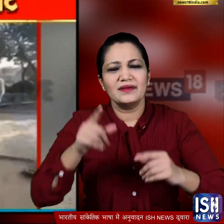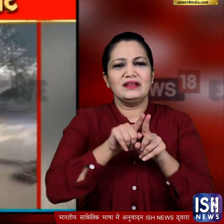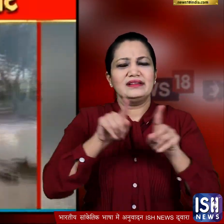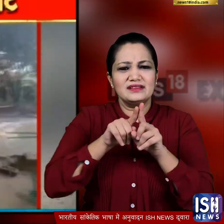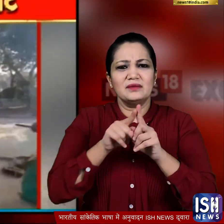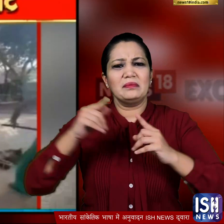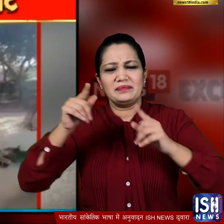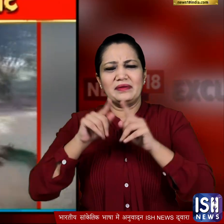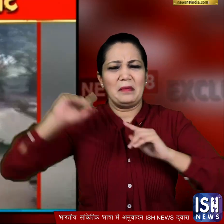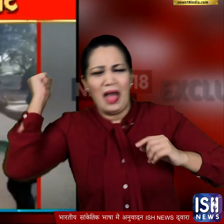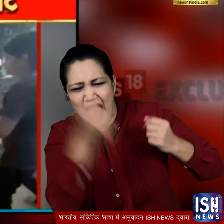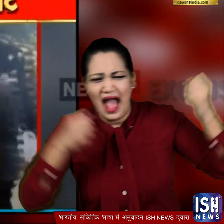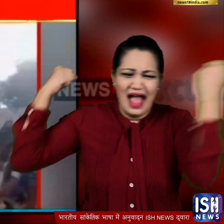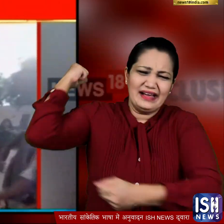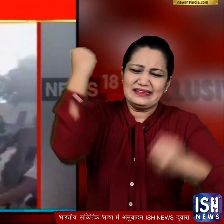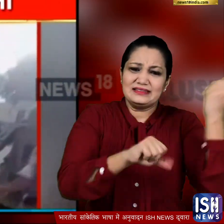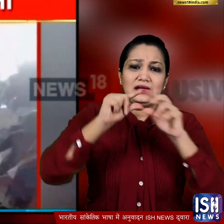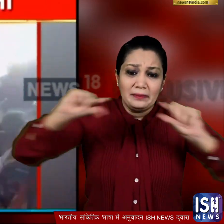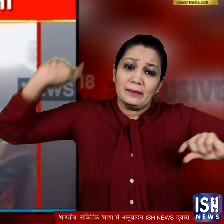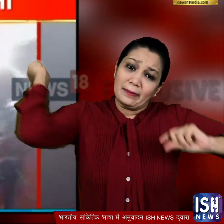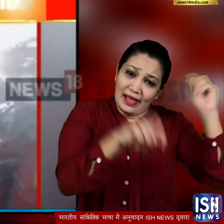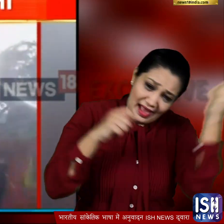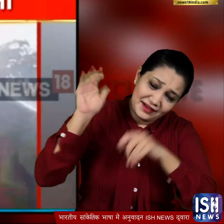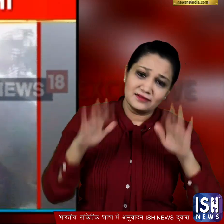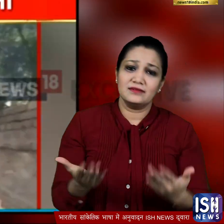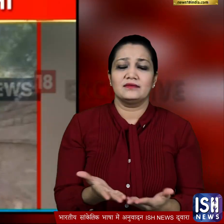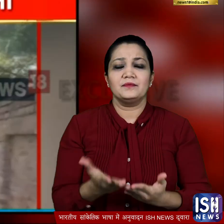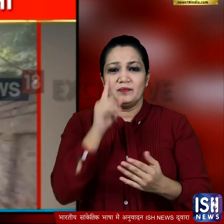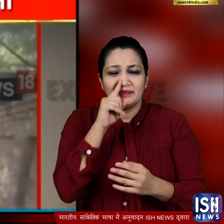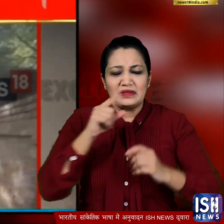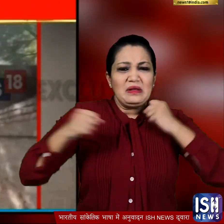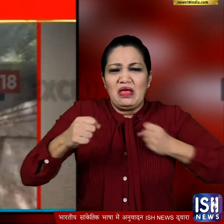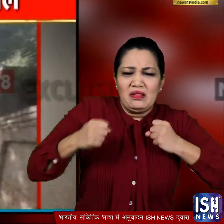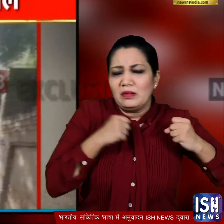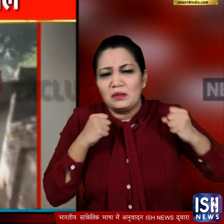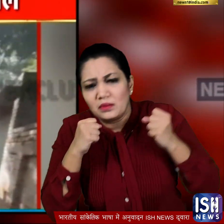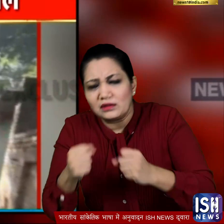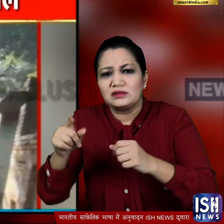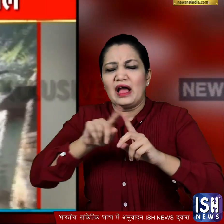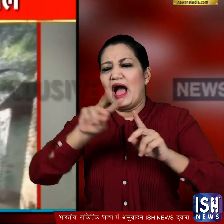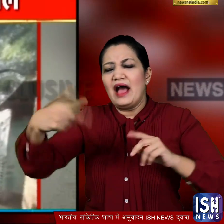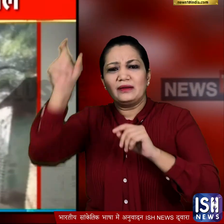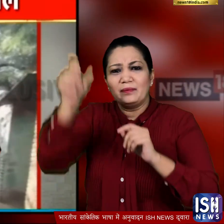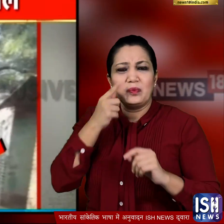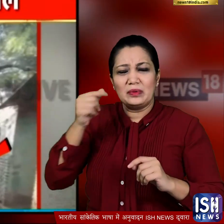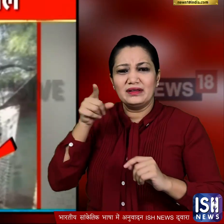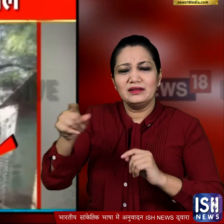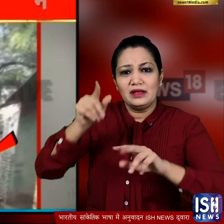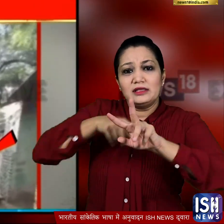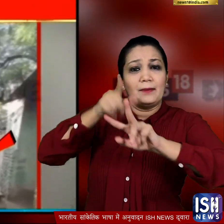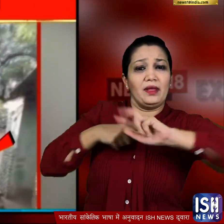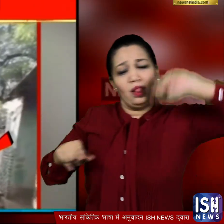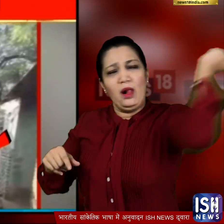बाद तो वहां जमकर लात और मुक्के चलने लगे। कुछ लोग डंडे बरसाते भी दिखाई दिए। इस बीच एक महिला दौड़ती हुई वहां पहुंची और दूसरे पक्ष के एक आदमी